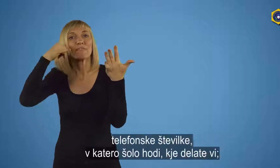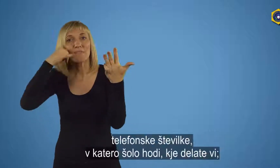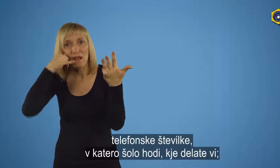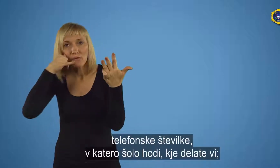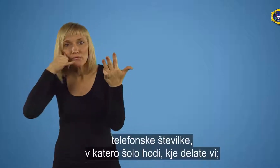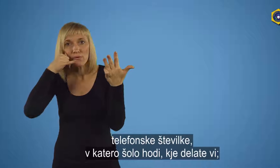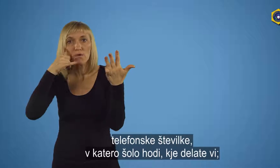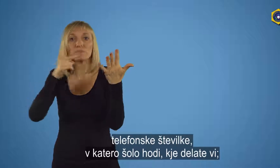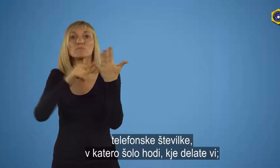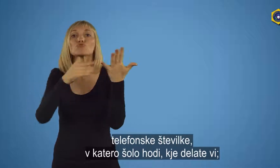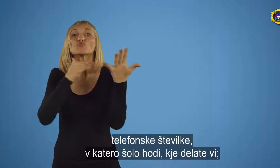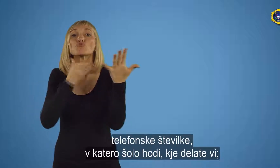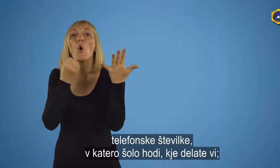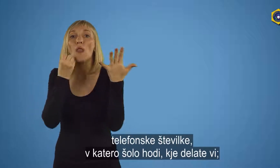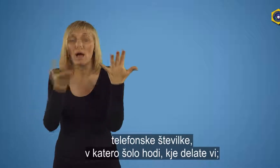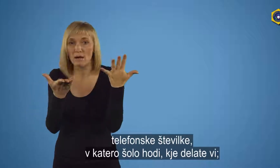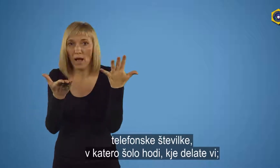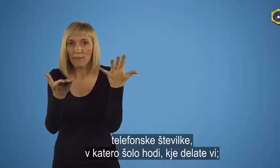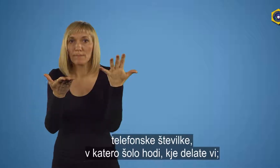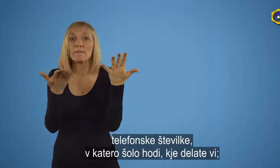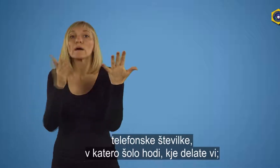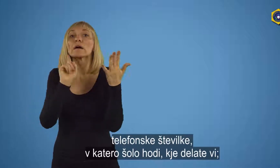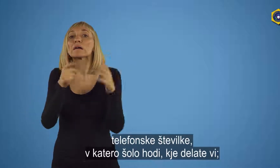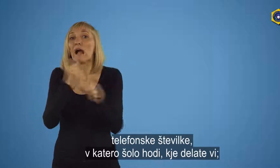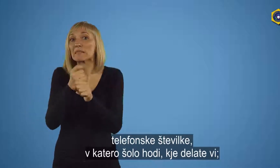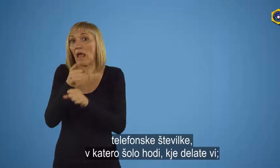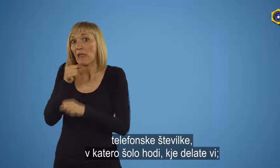v katero šolo hodi, kje delate vi.